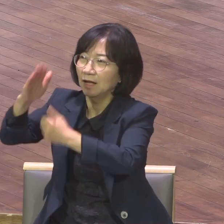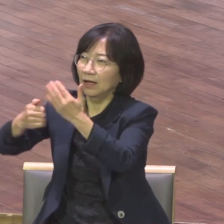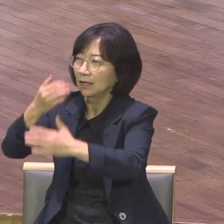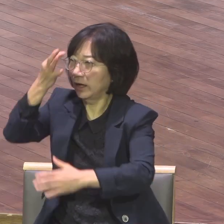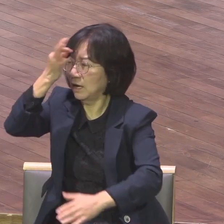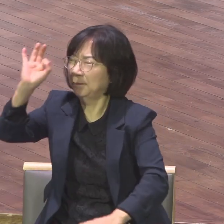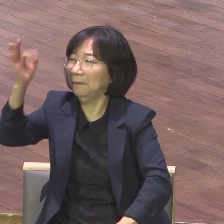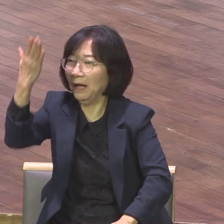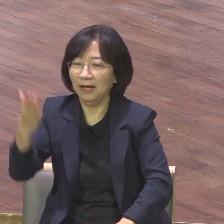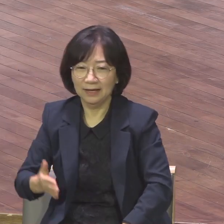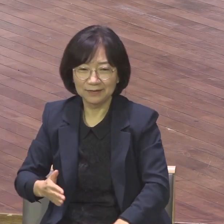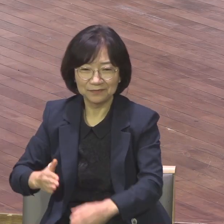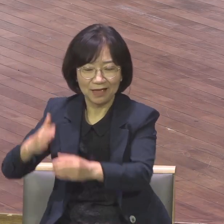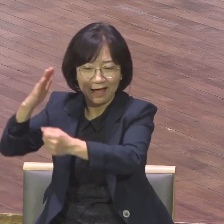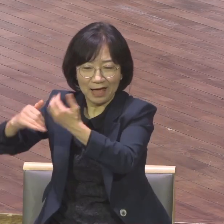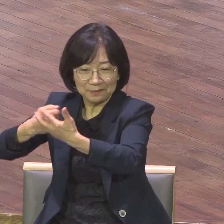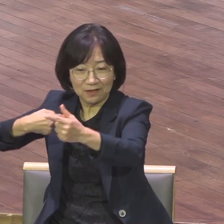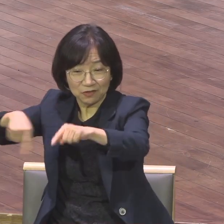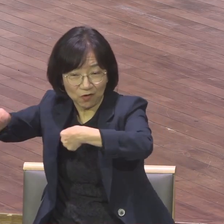하나님 역사하시는 방법.